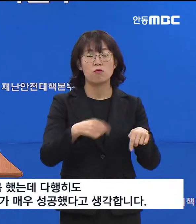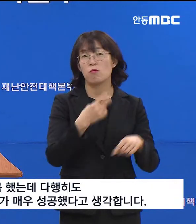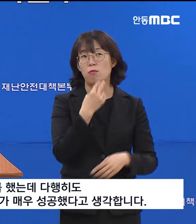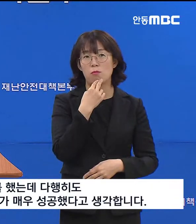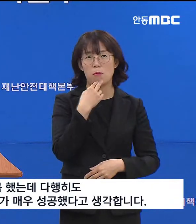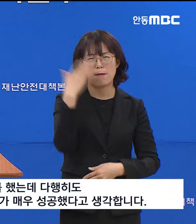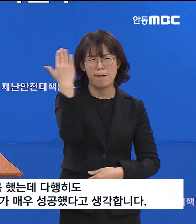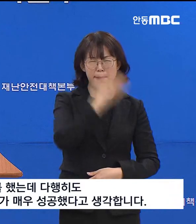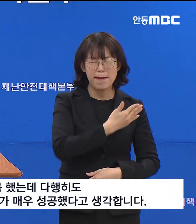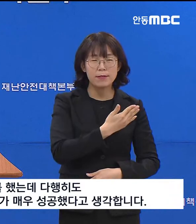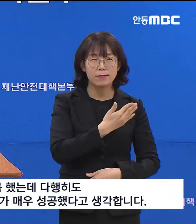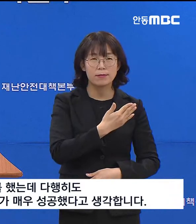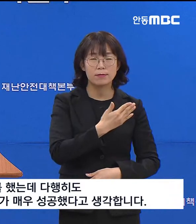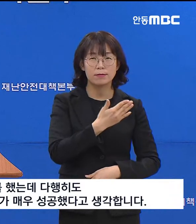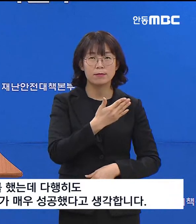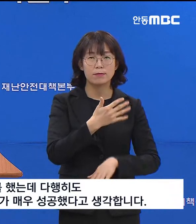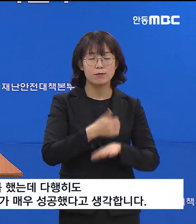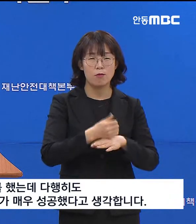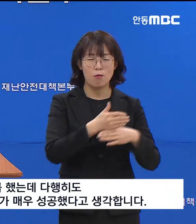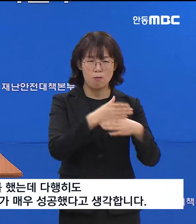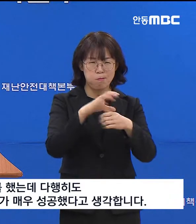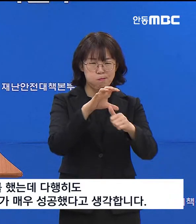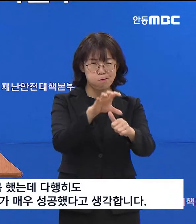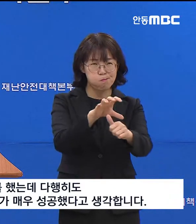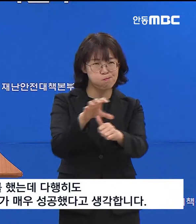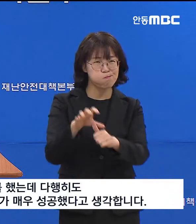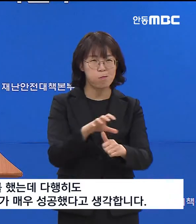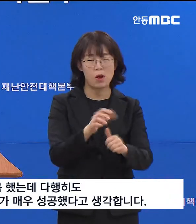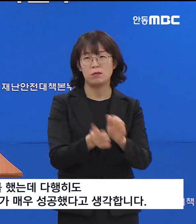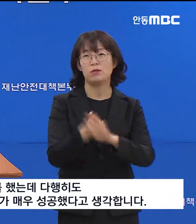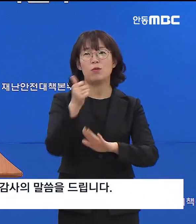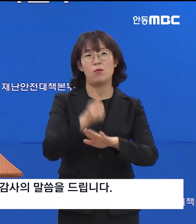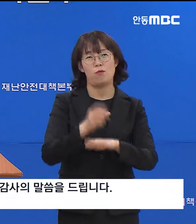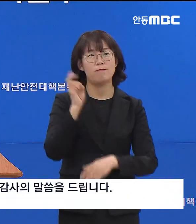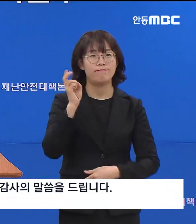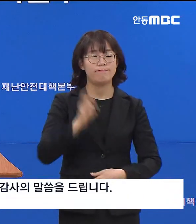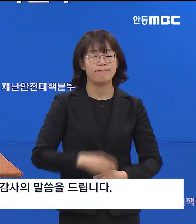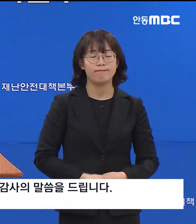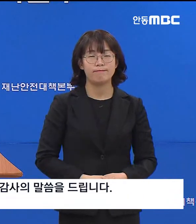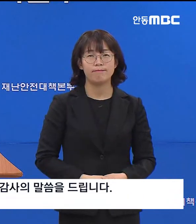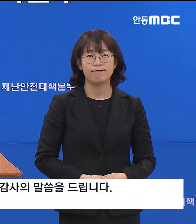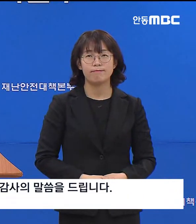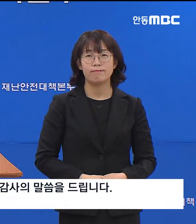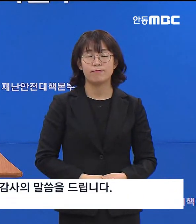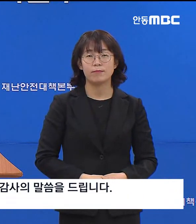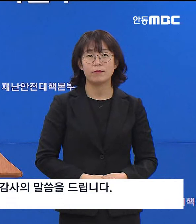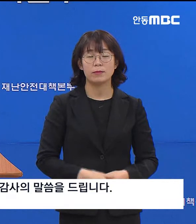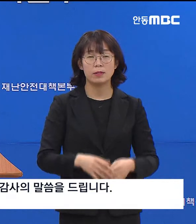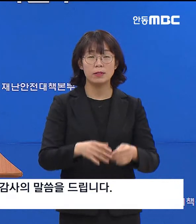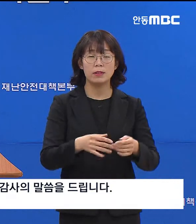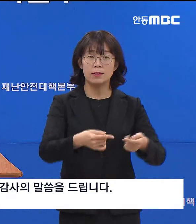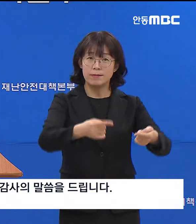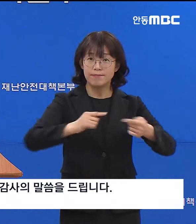양성이 없어서 코호트 격리가 매우 성공했다고 생각을 합니다. 예, 동참해